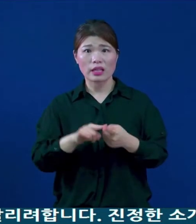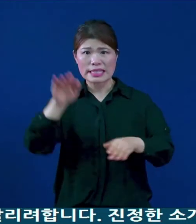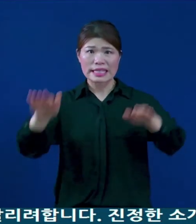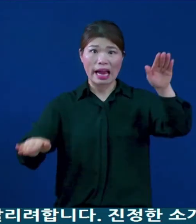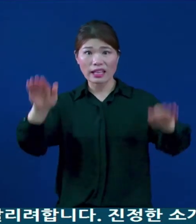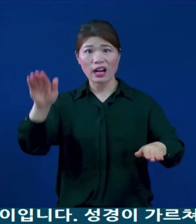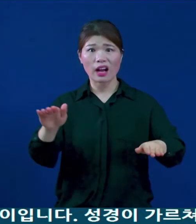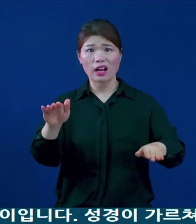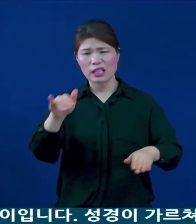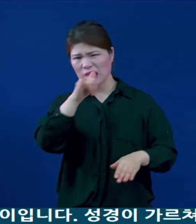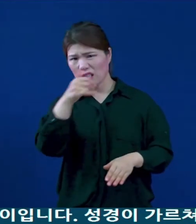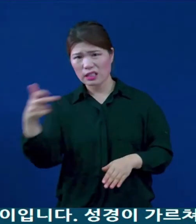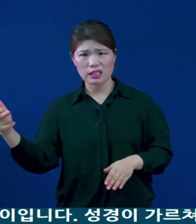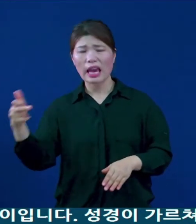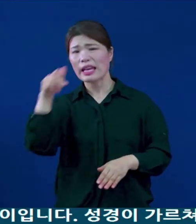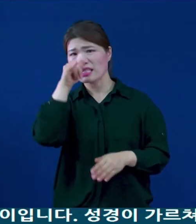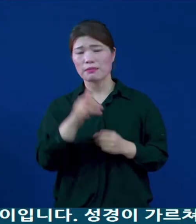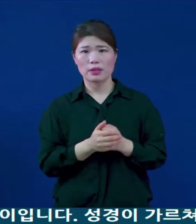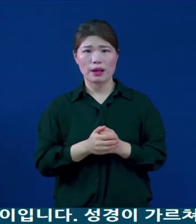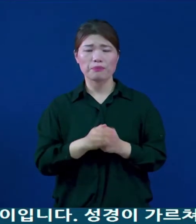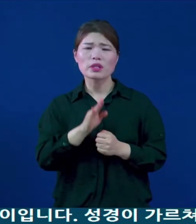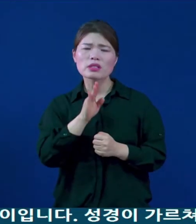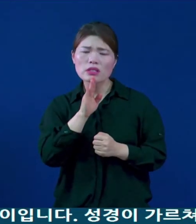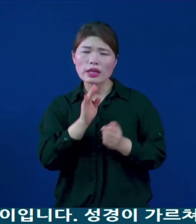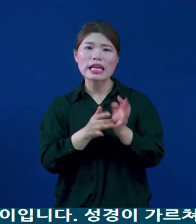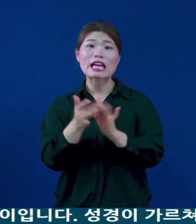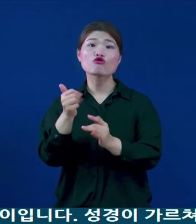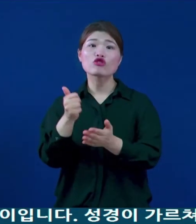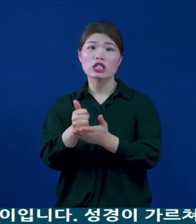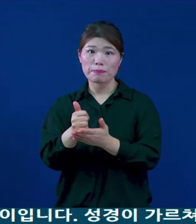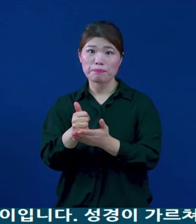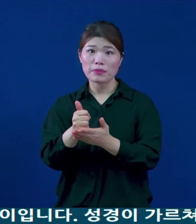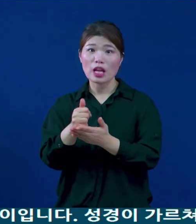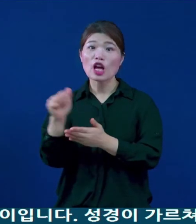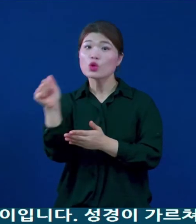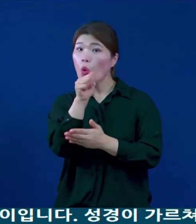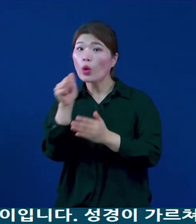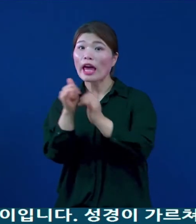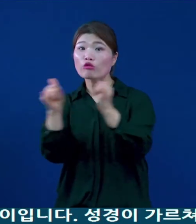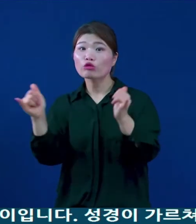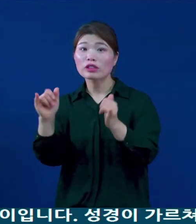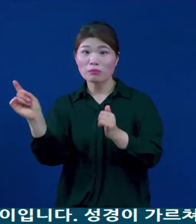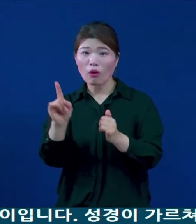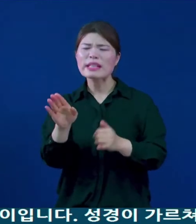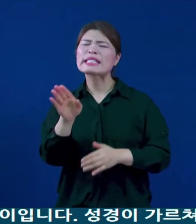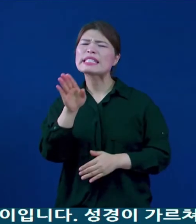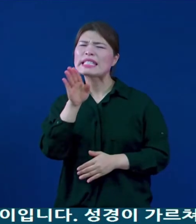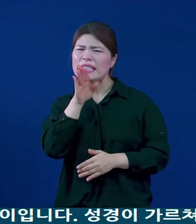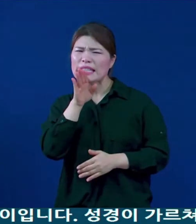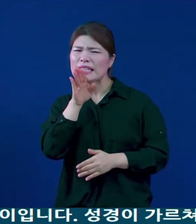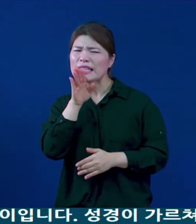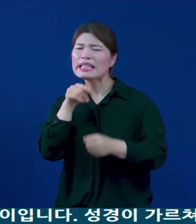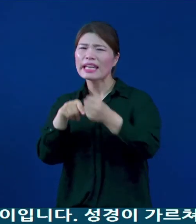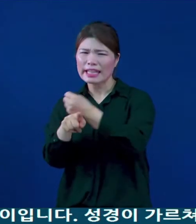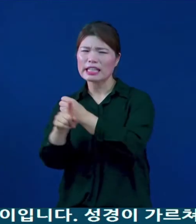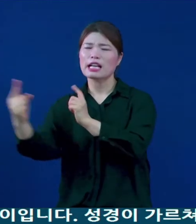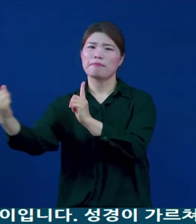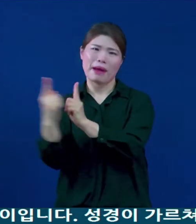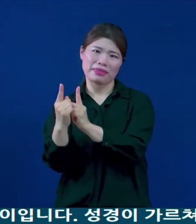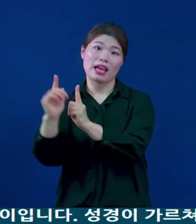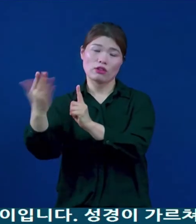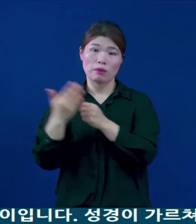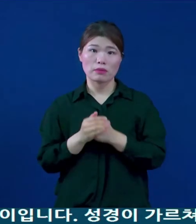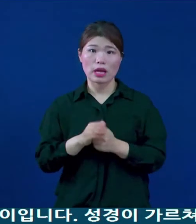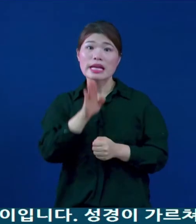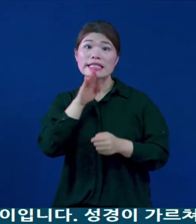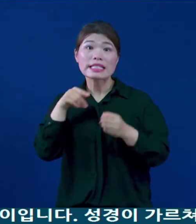있습니다. 진정한 예수 소개꾼은 진리를 만났어야 됩니다. 진리를 만나서 진리로